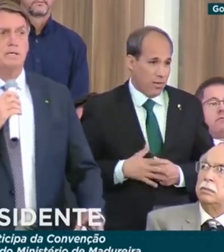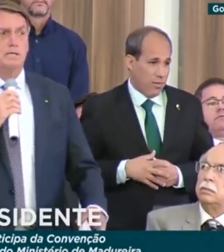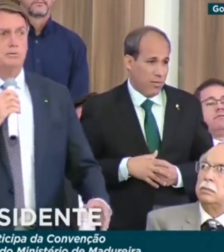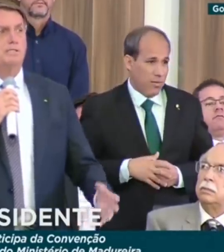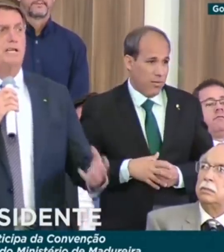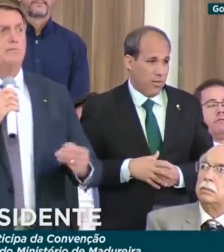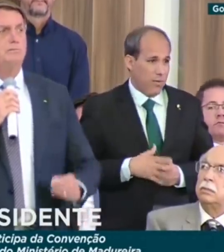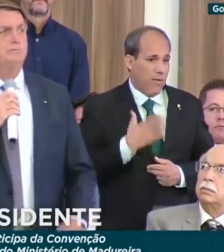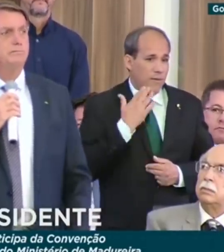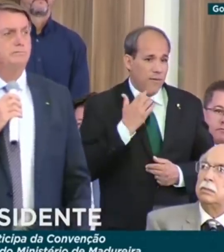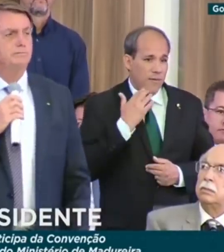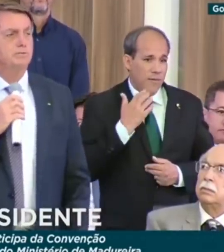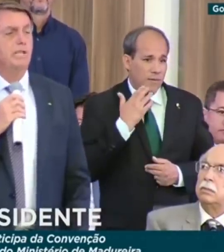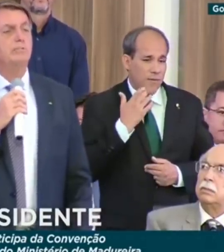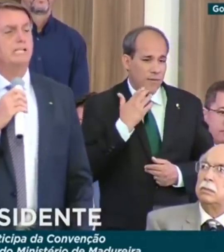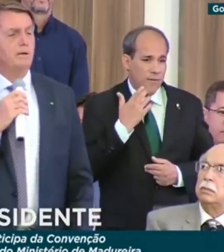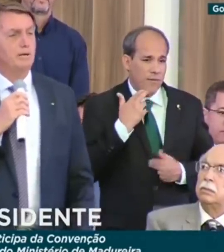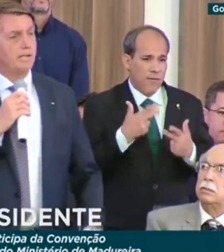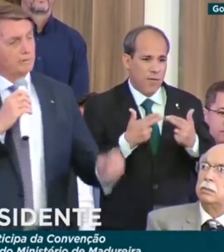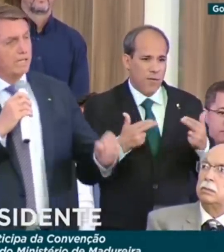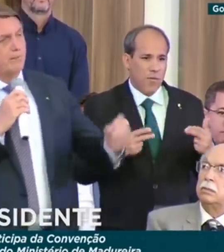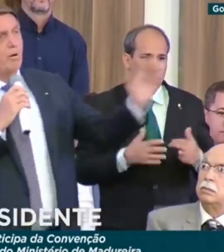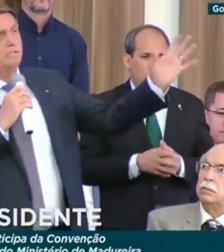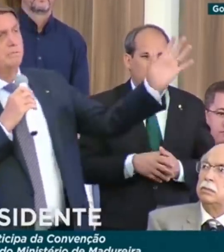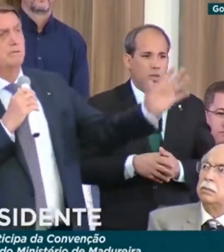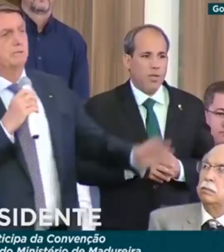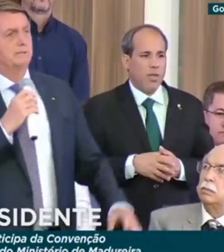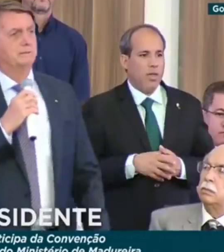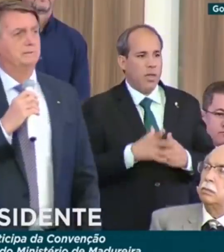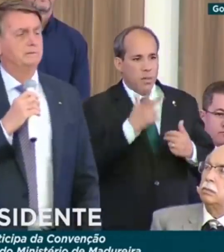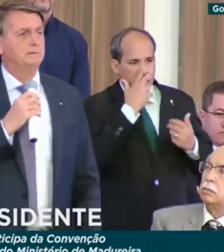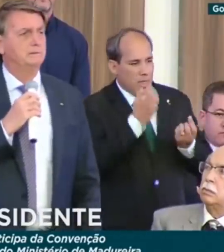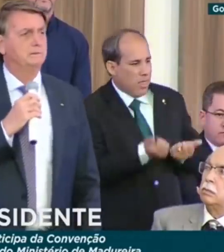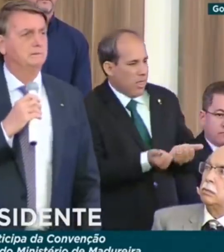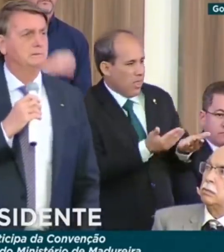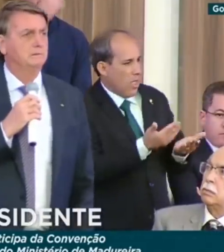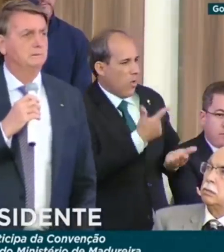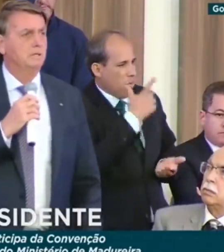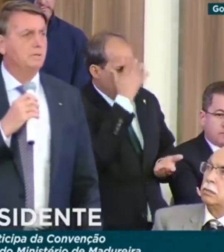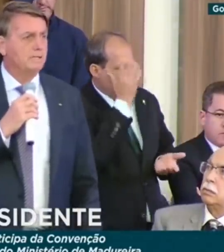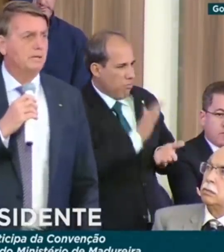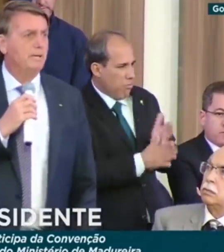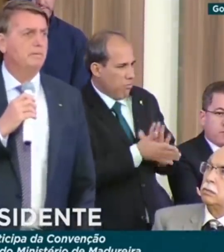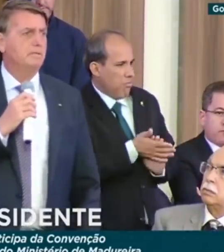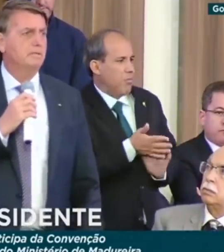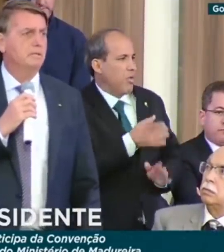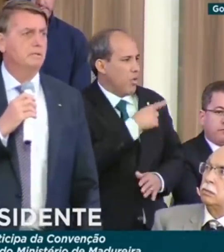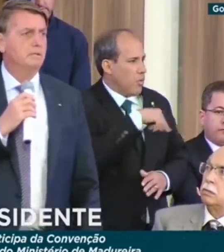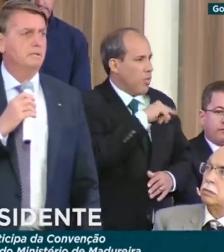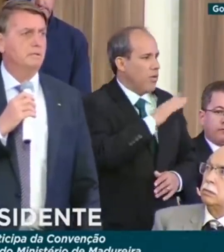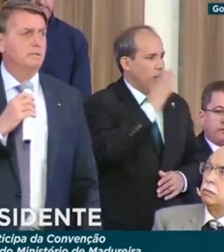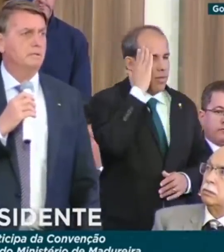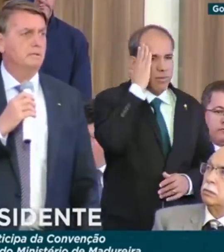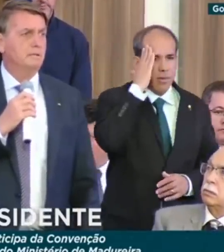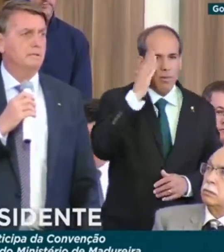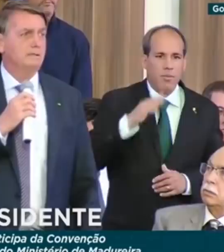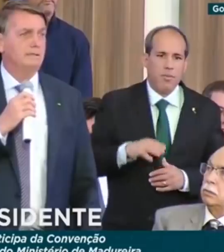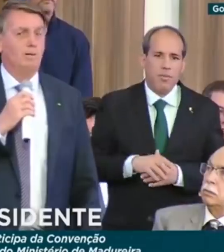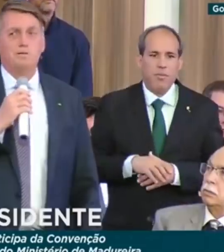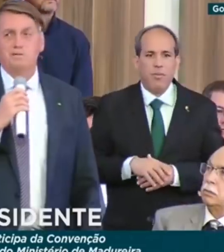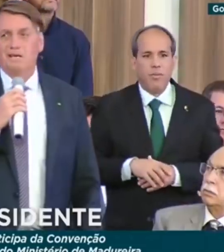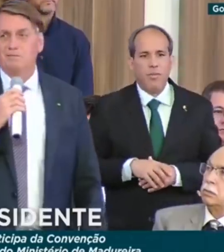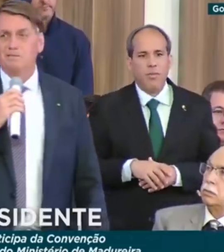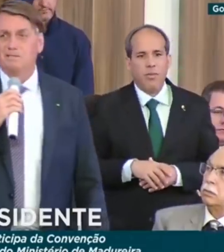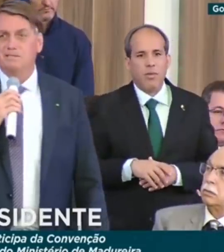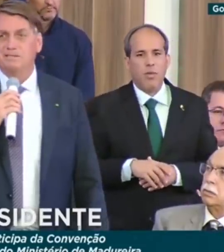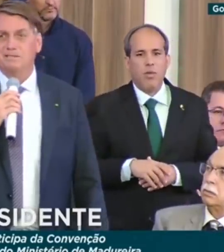missões não seriam dadas para nós, seriam dadas para outras pessoas. E nós sabemos de